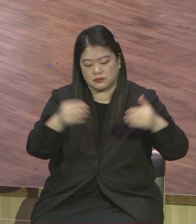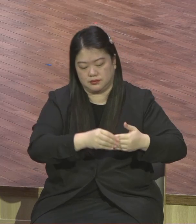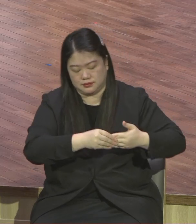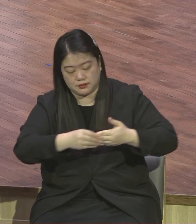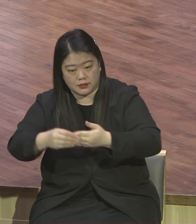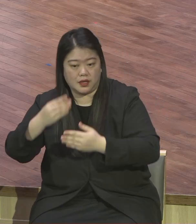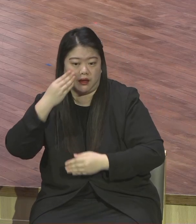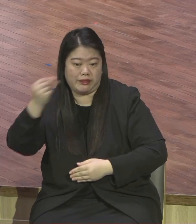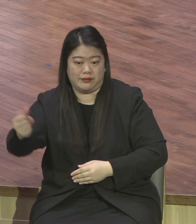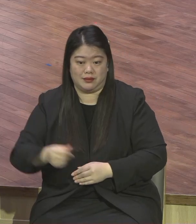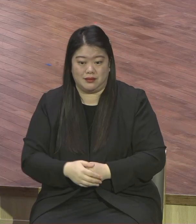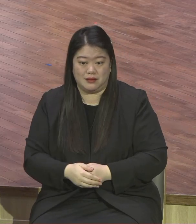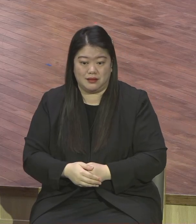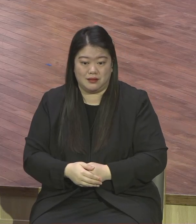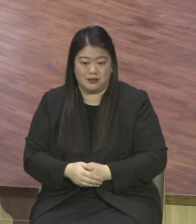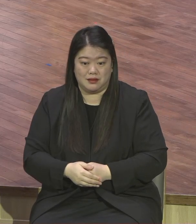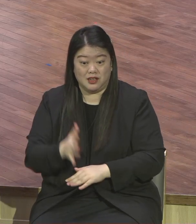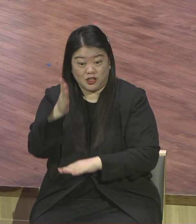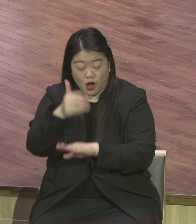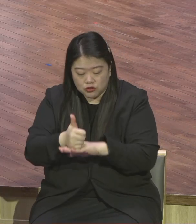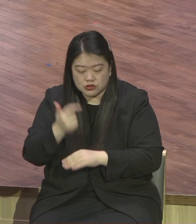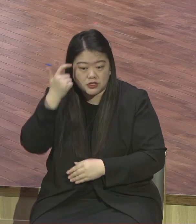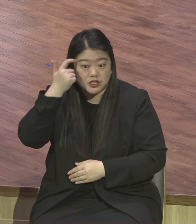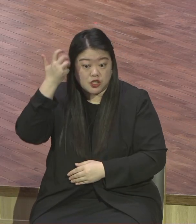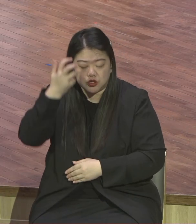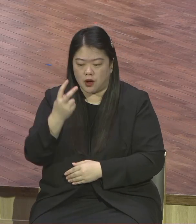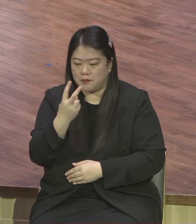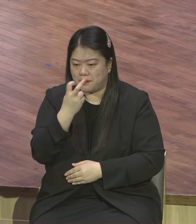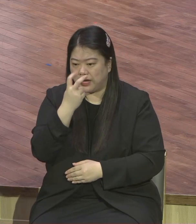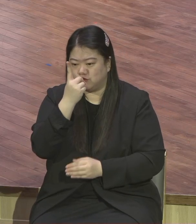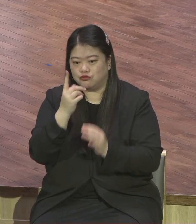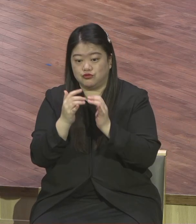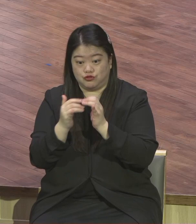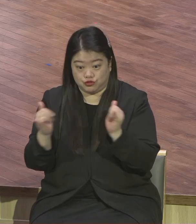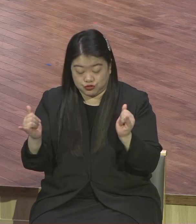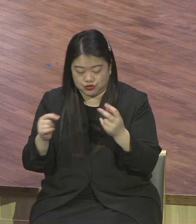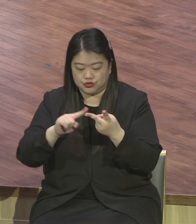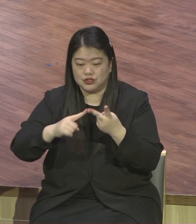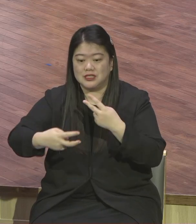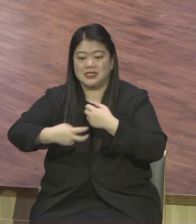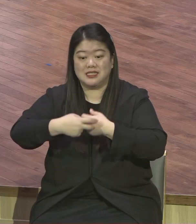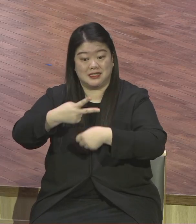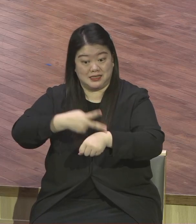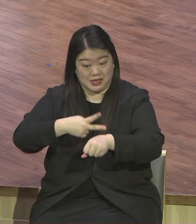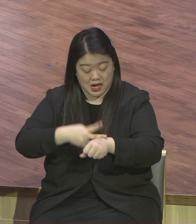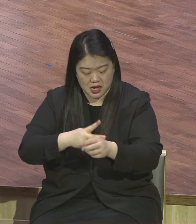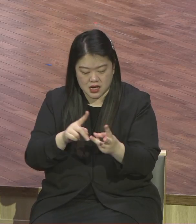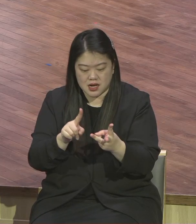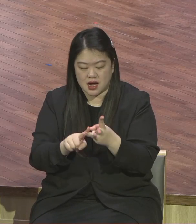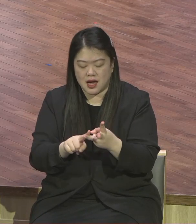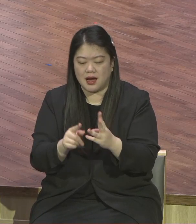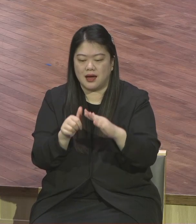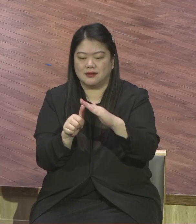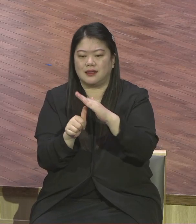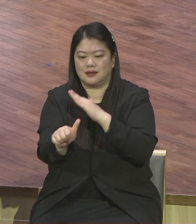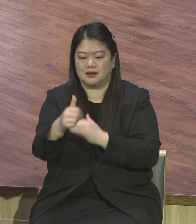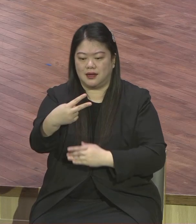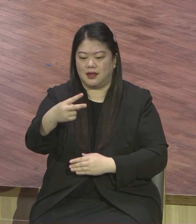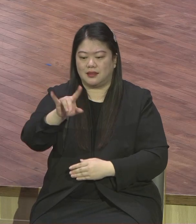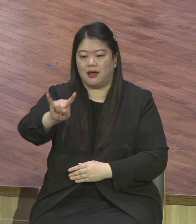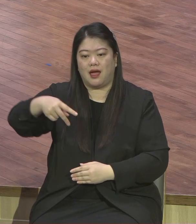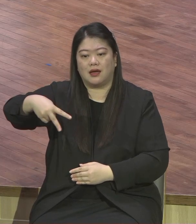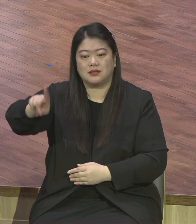그래서 영적 파수꾼, 영적 의사, 영적 삼중직의 선미 대사가 되어서 영적 영향력을 입혀